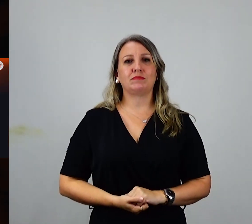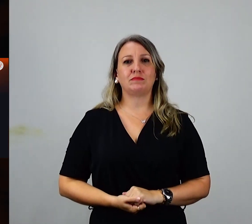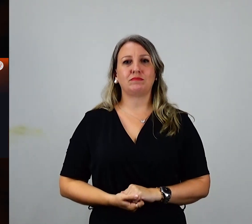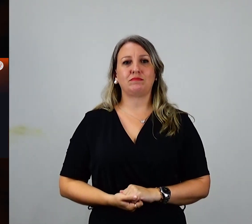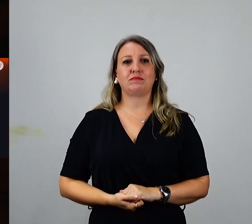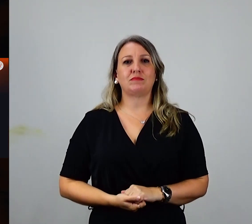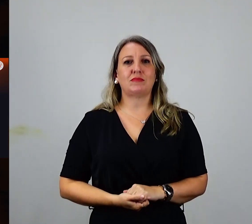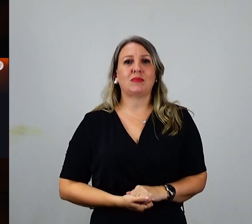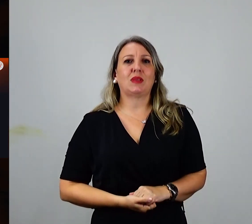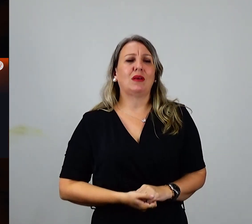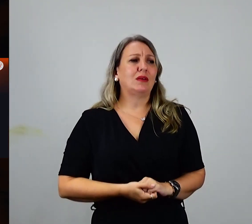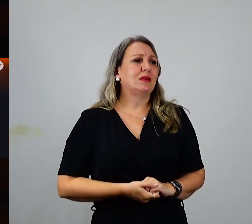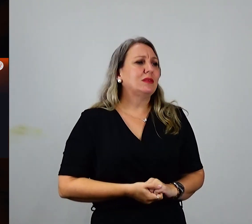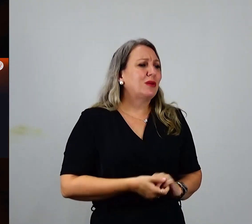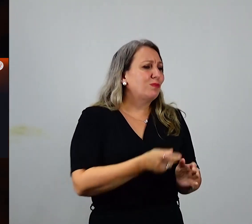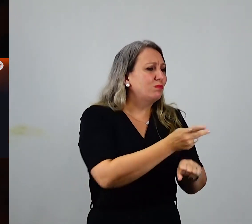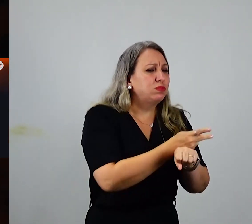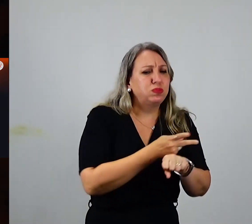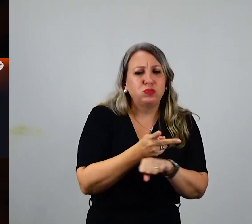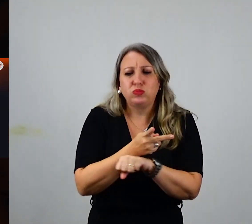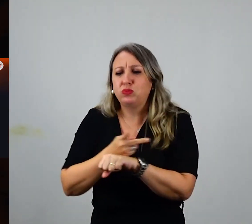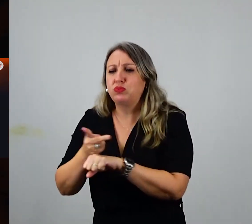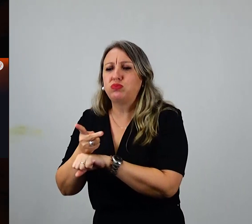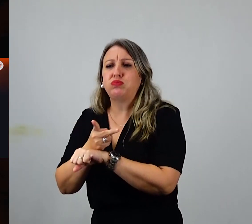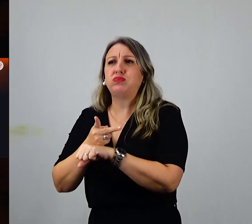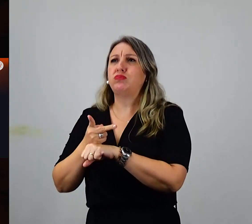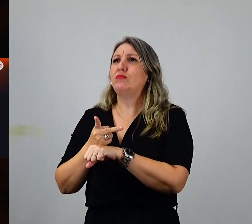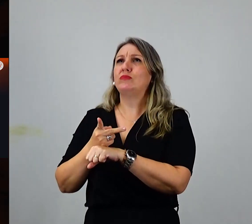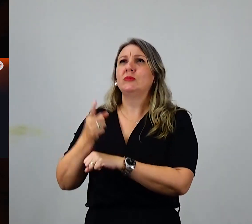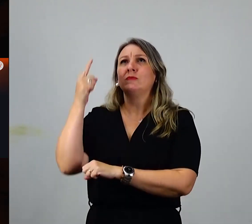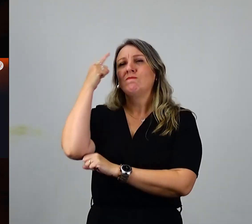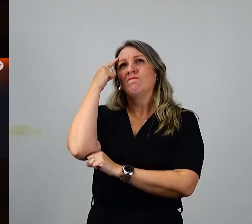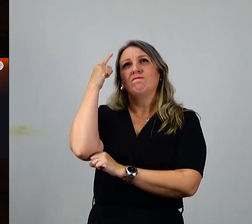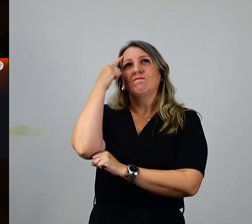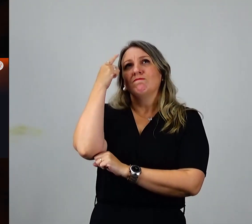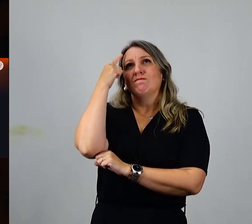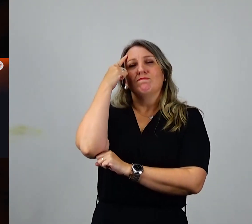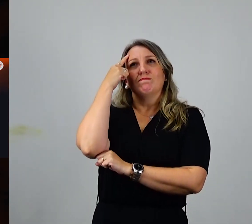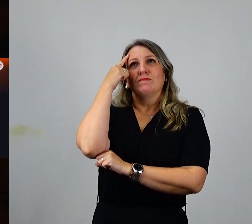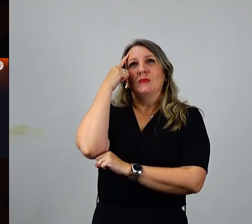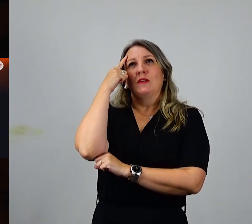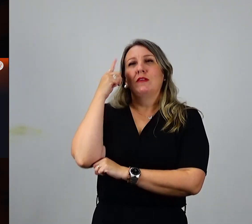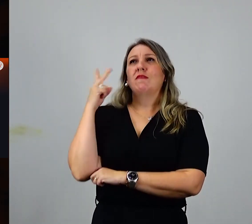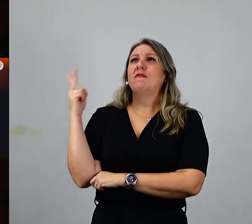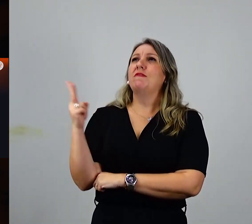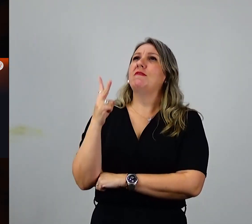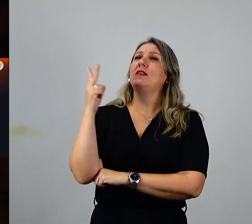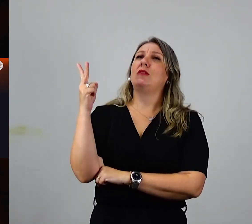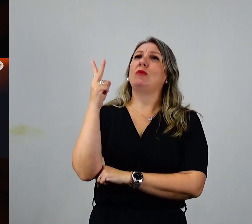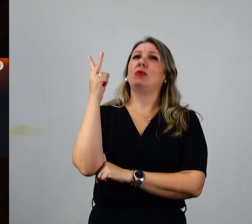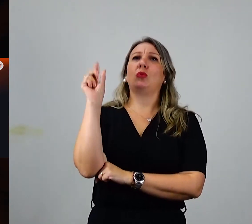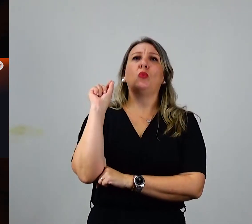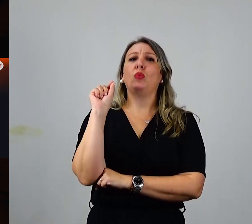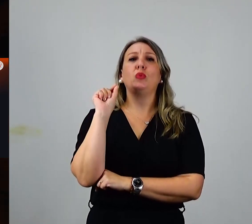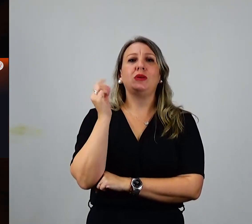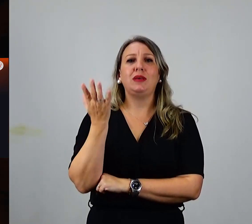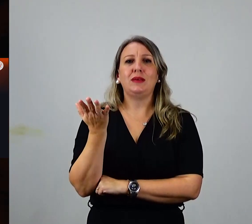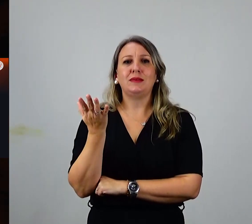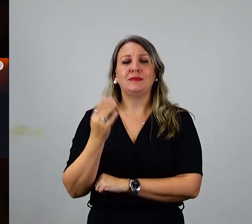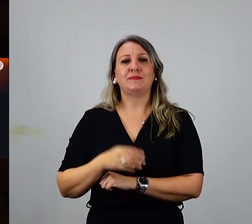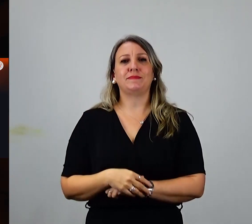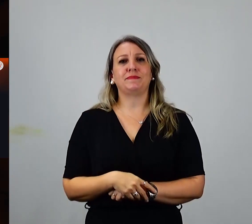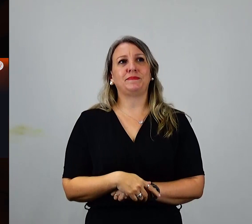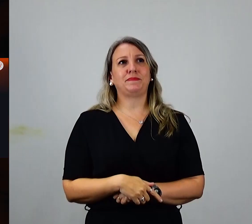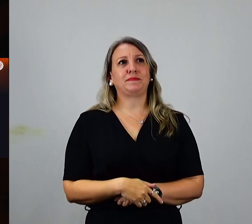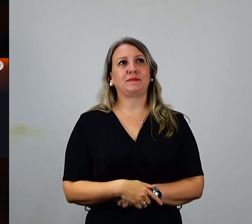Buscamos o que pensamos, ou seja, o que ocupa o nosso pensamento e o que tem valor para nós. Mais um.